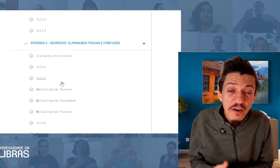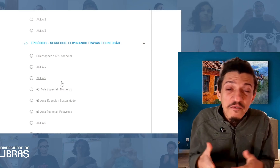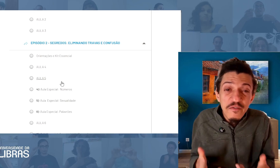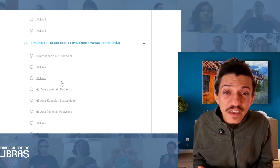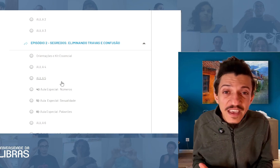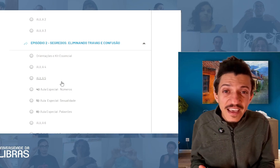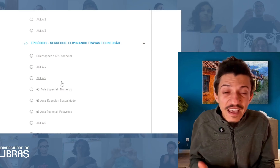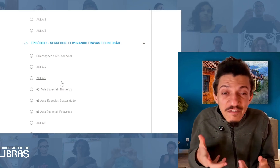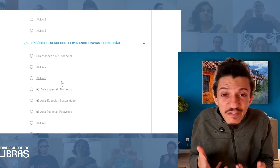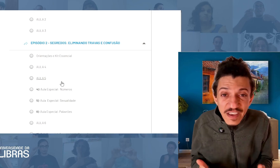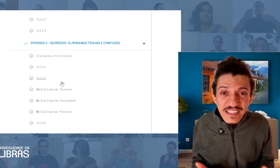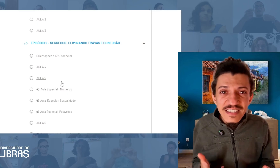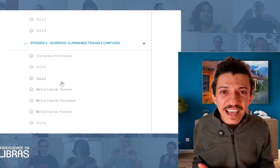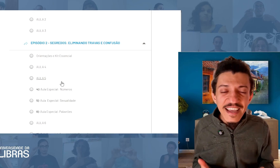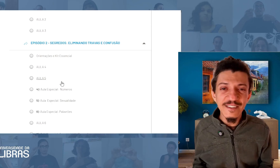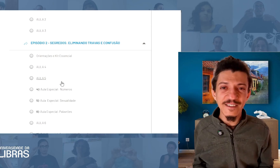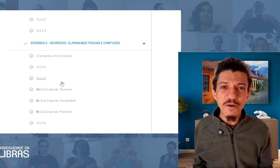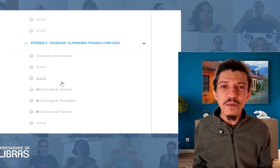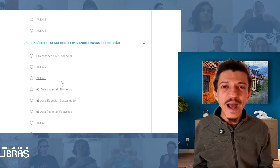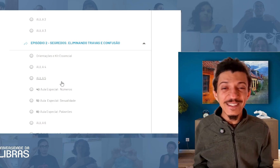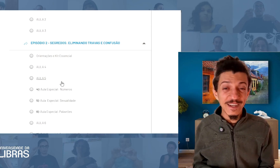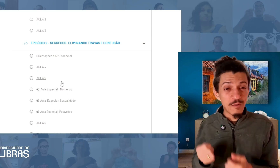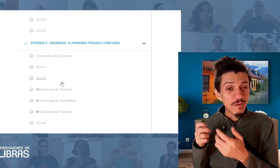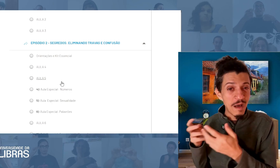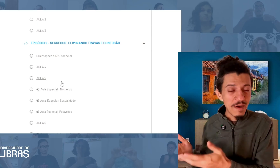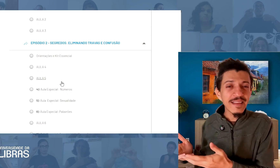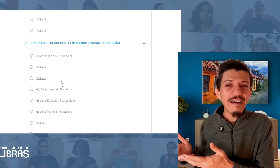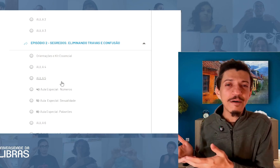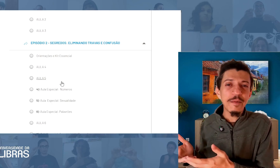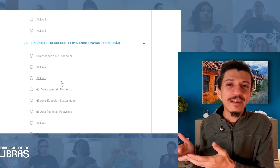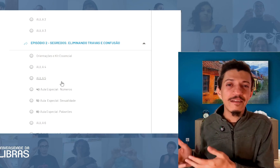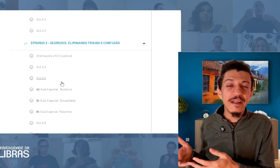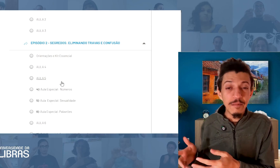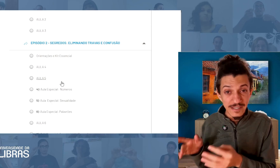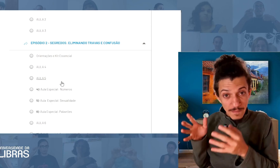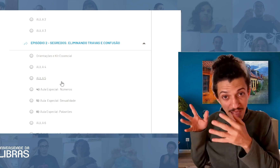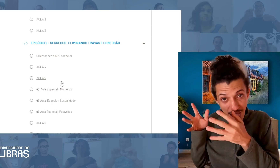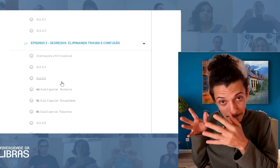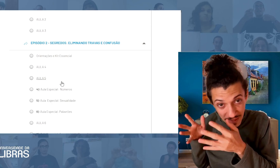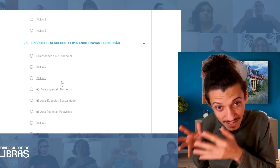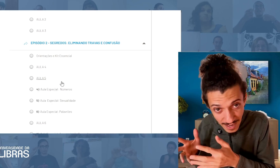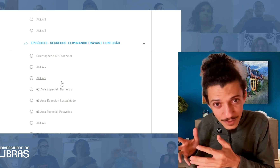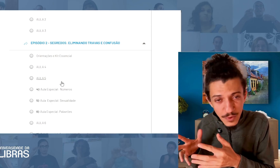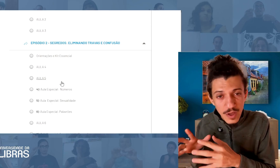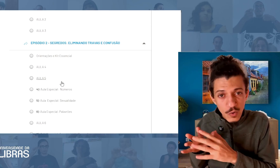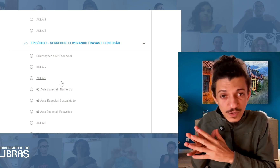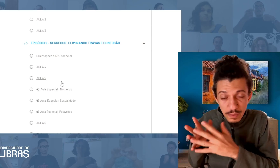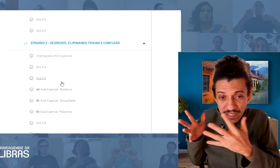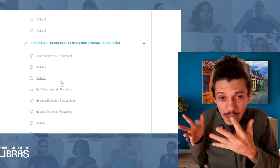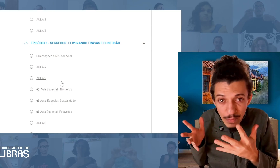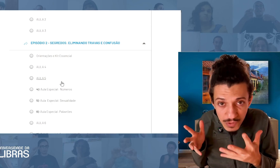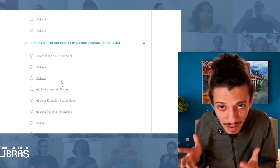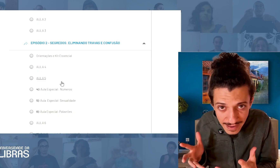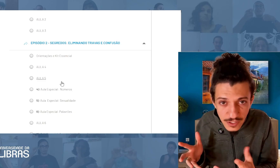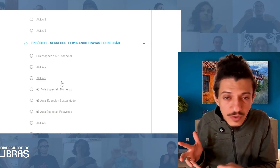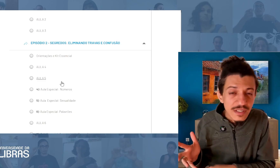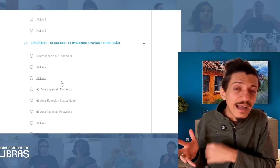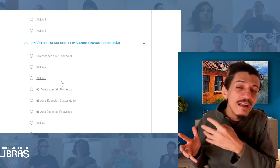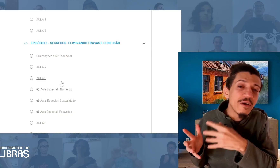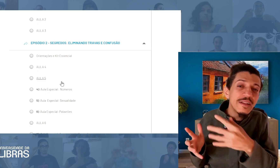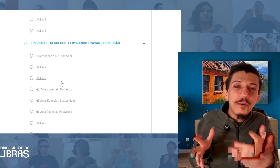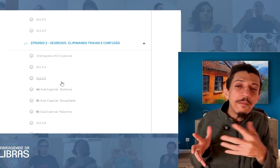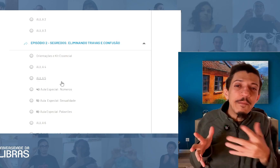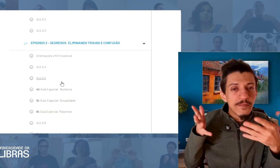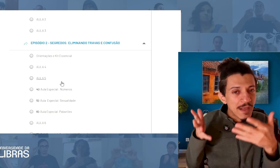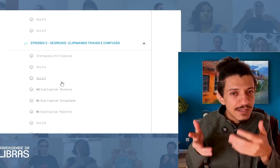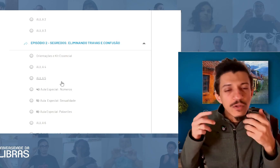porque eu vi e vivenciei isso na prática quando minha mãe estava aprendendo Libras, aplicando os princípios básicos daquilo